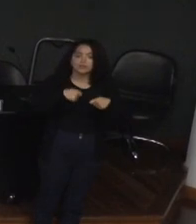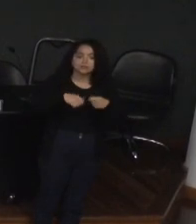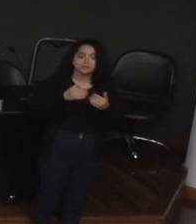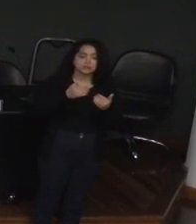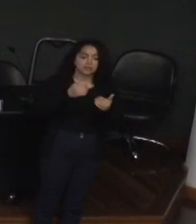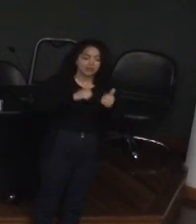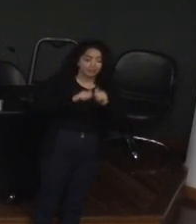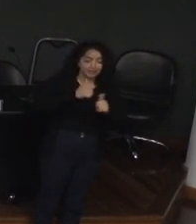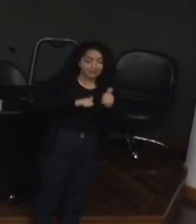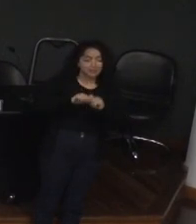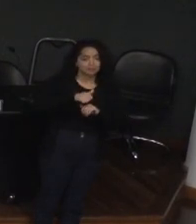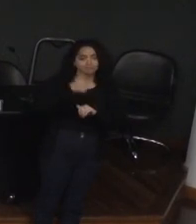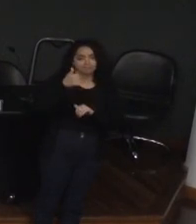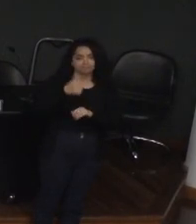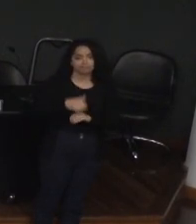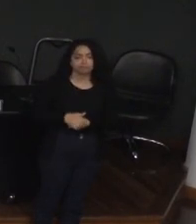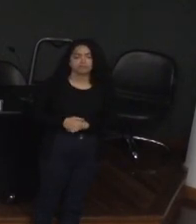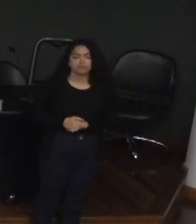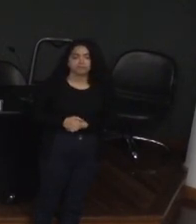melhor. Diga.